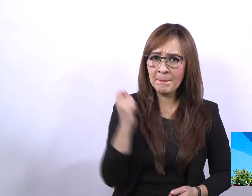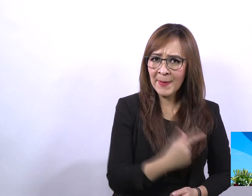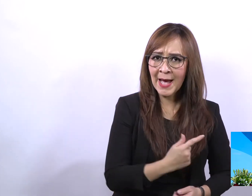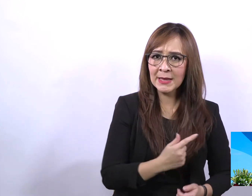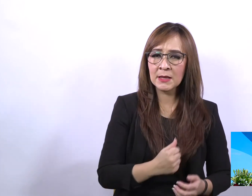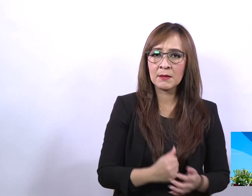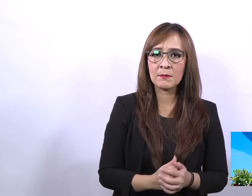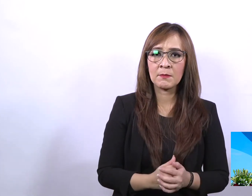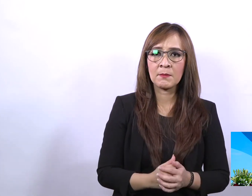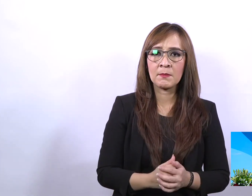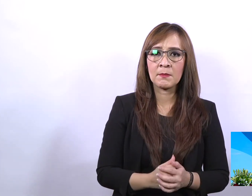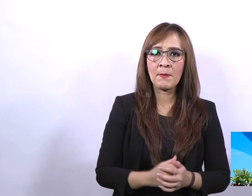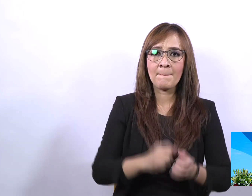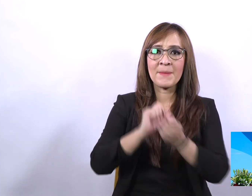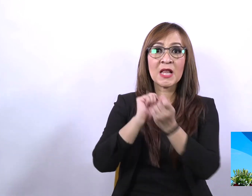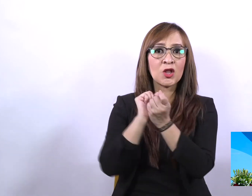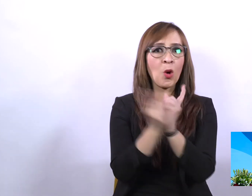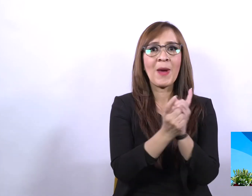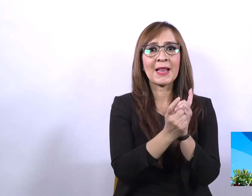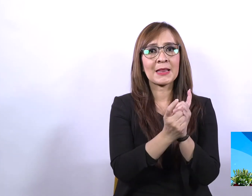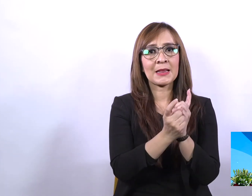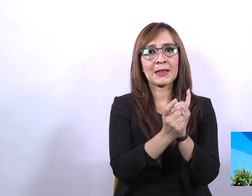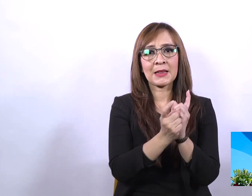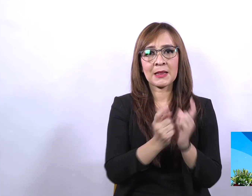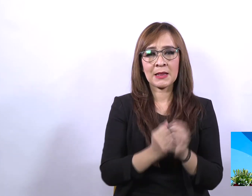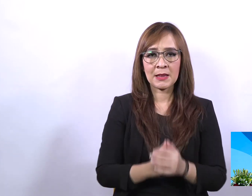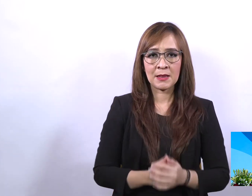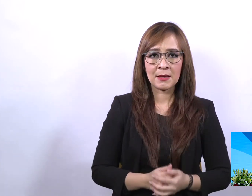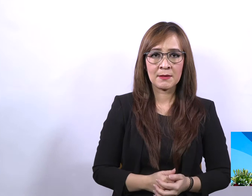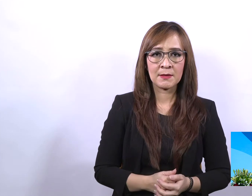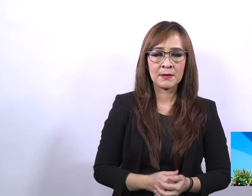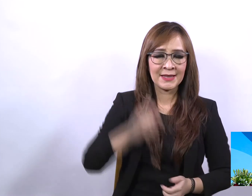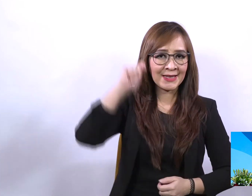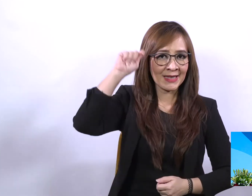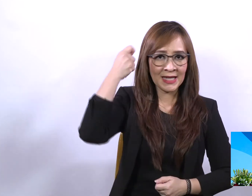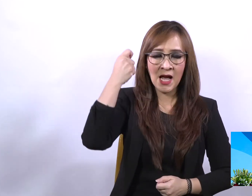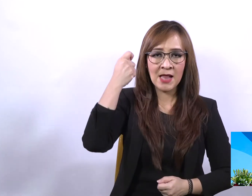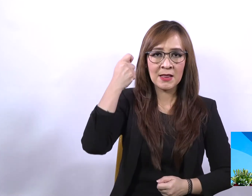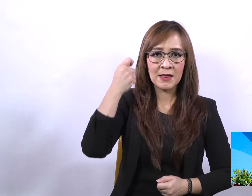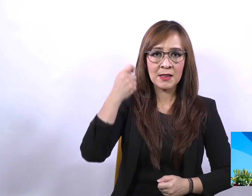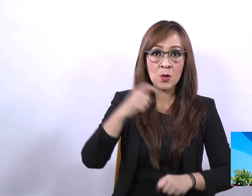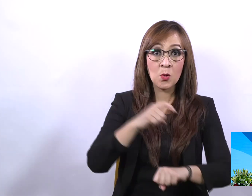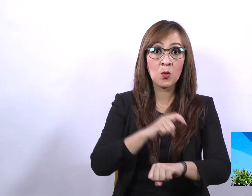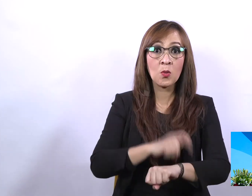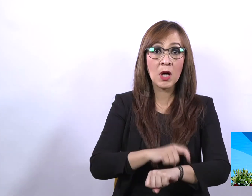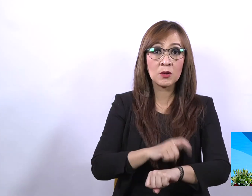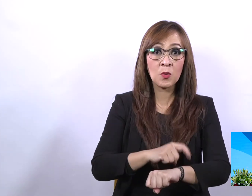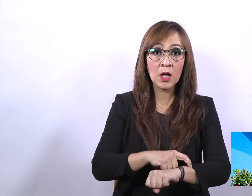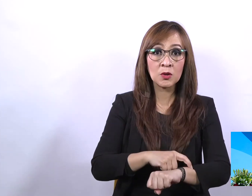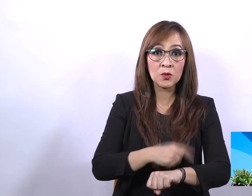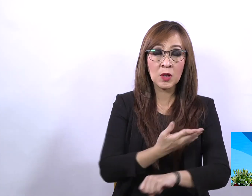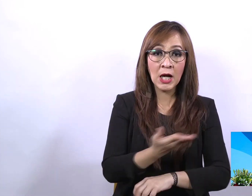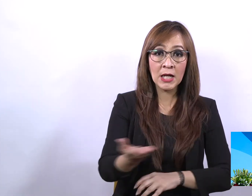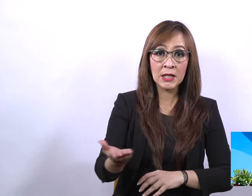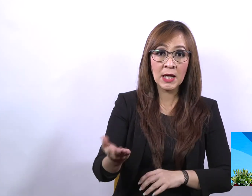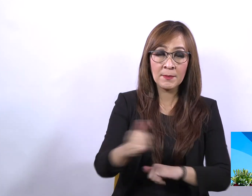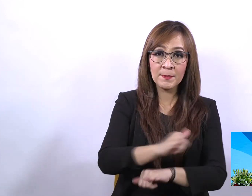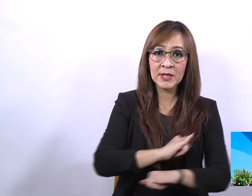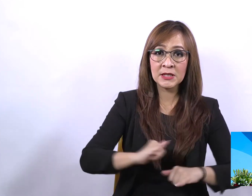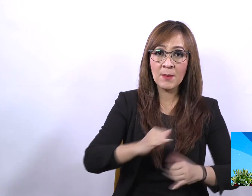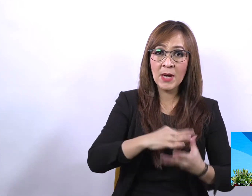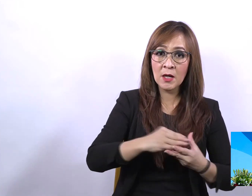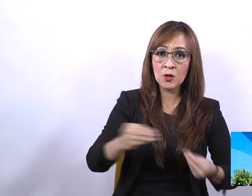cepat bertobat cepat berbalik ingat masa-masa engkau dalam tuntunan Roh Kudus